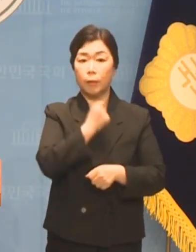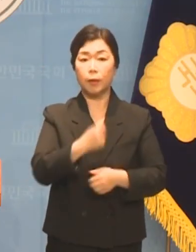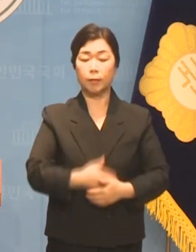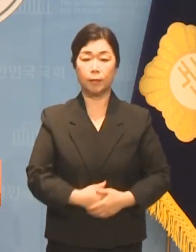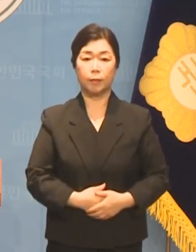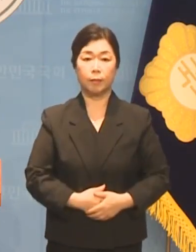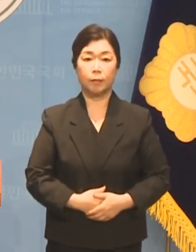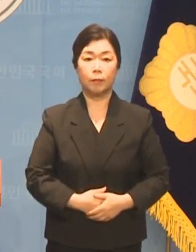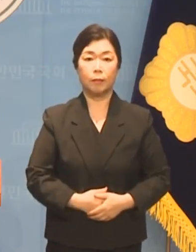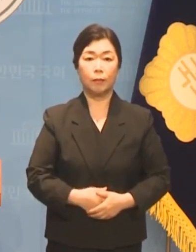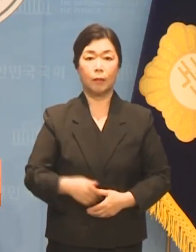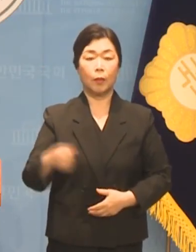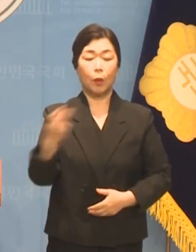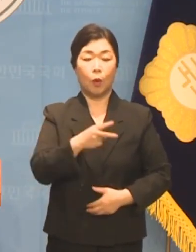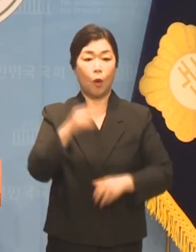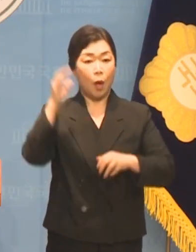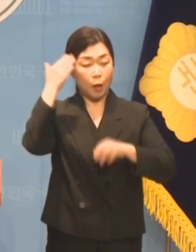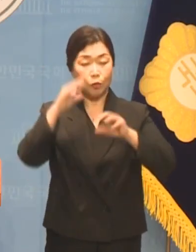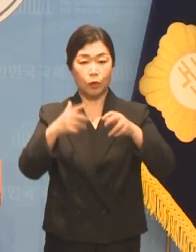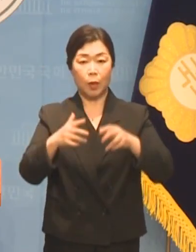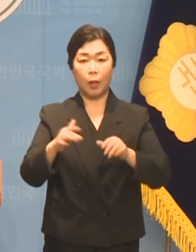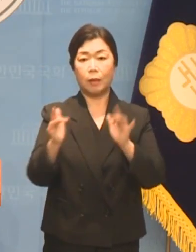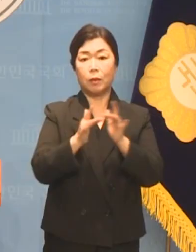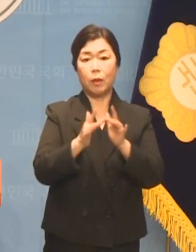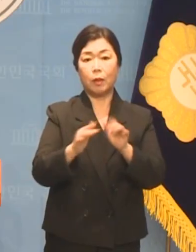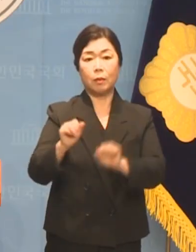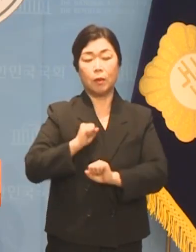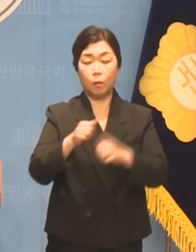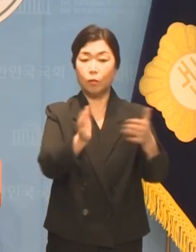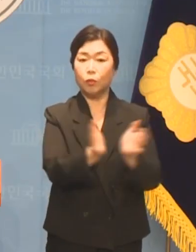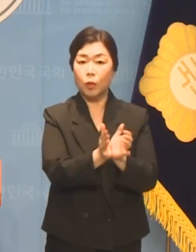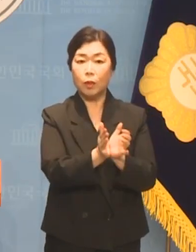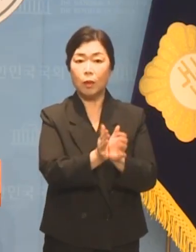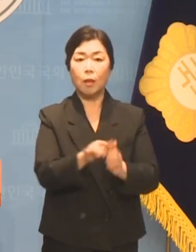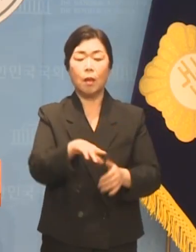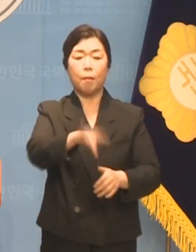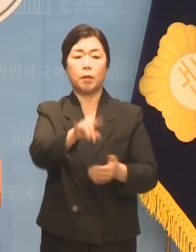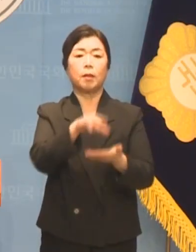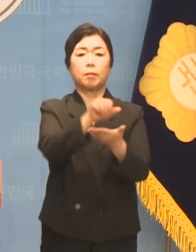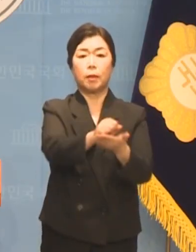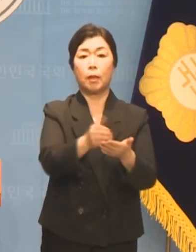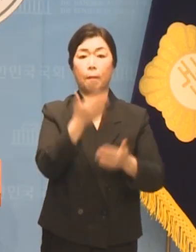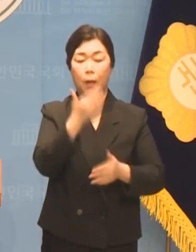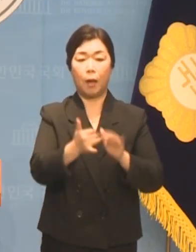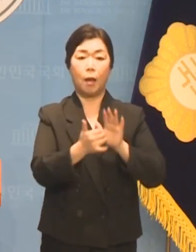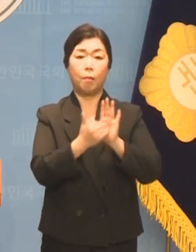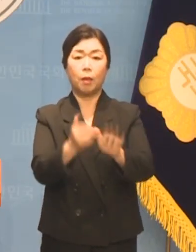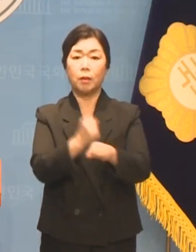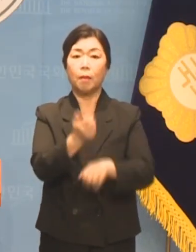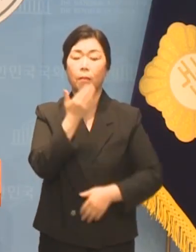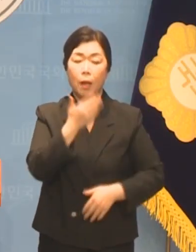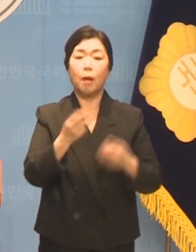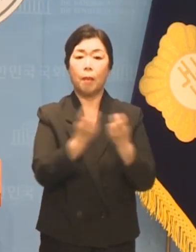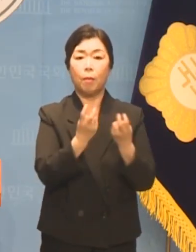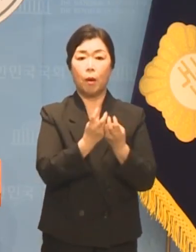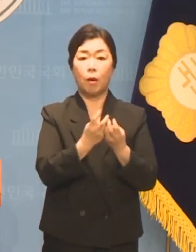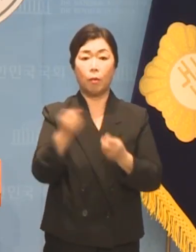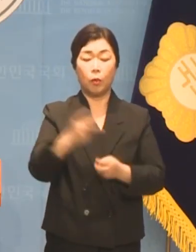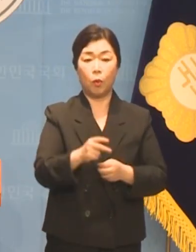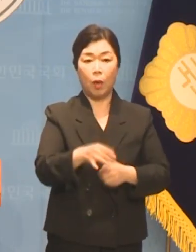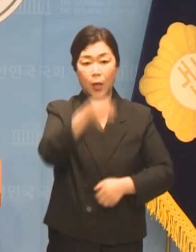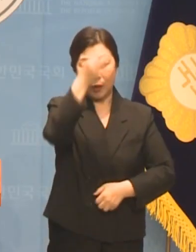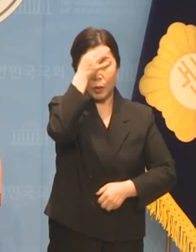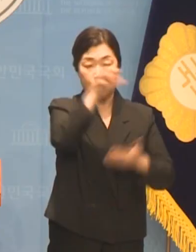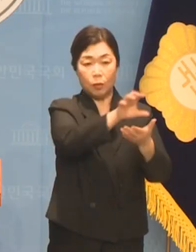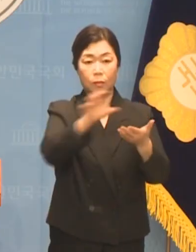국가 사이버 사령부의 선제적 방어 및 강력한 응징 능력 갖추겠습니다. 블록체인 기반의 해킹